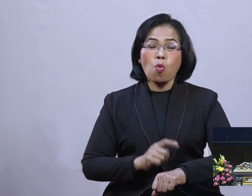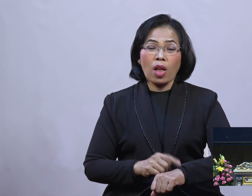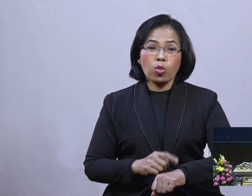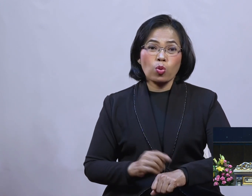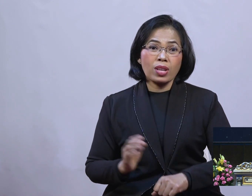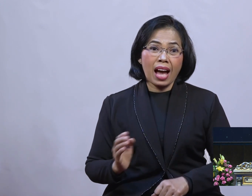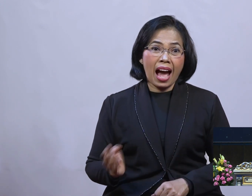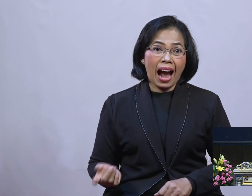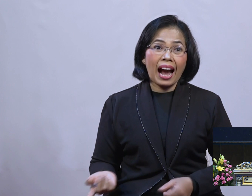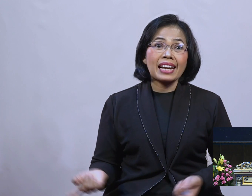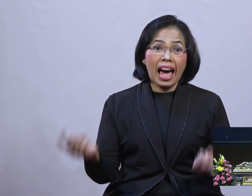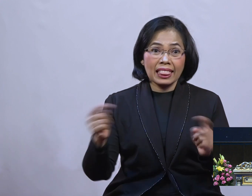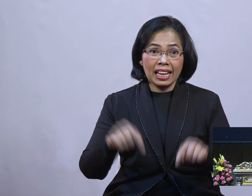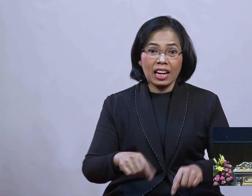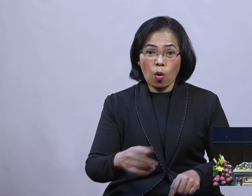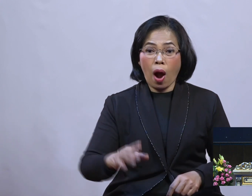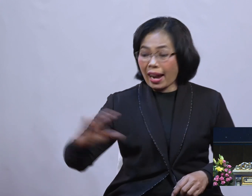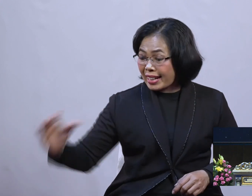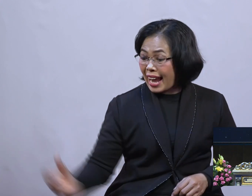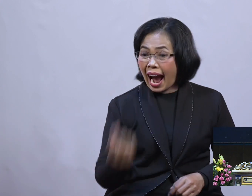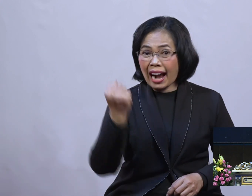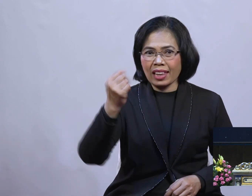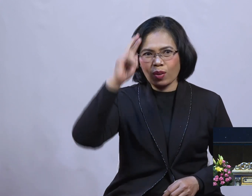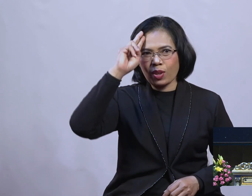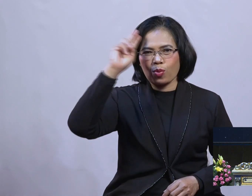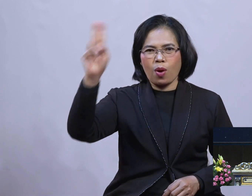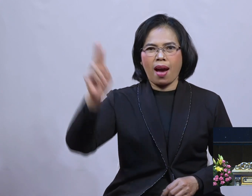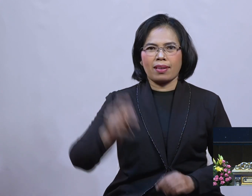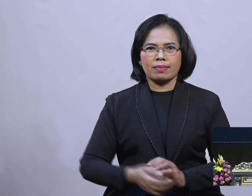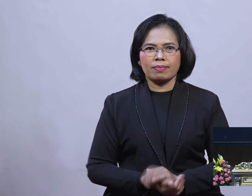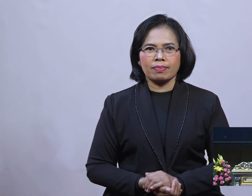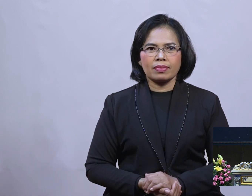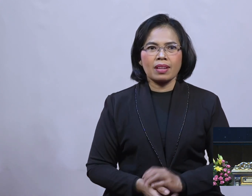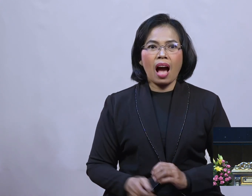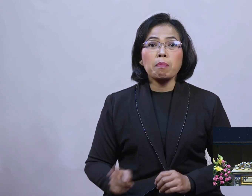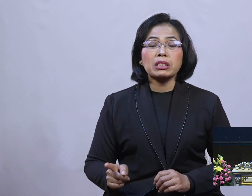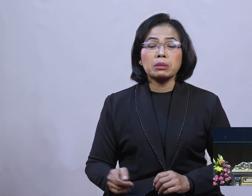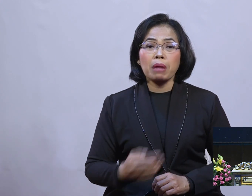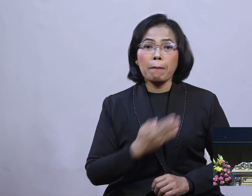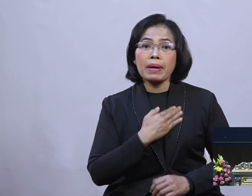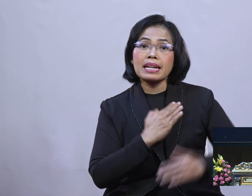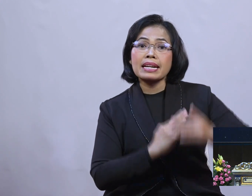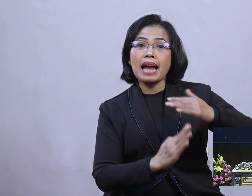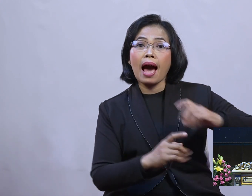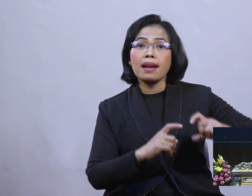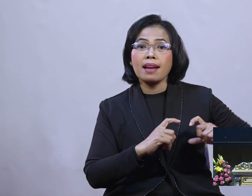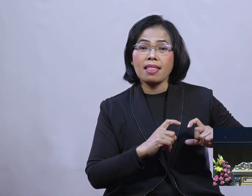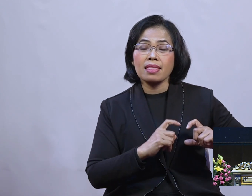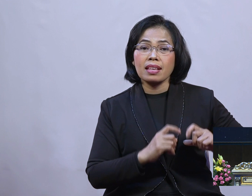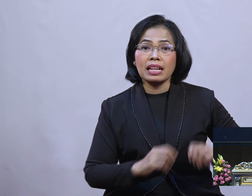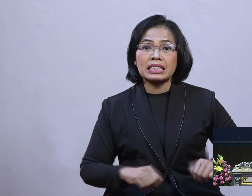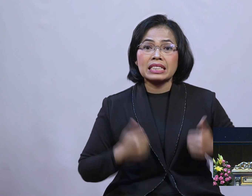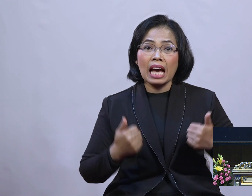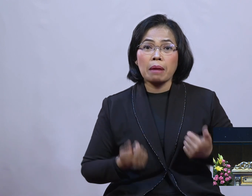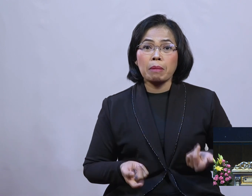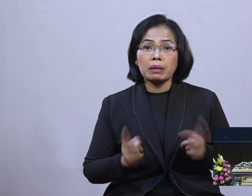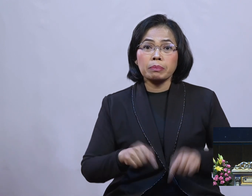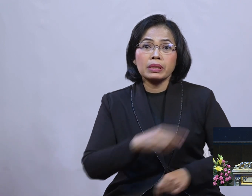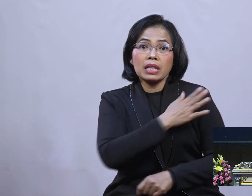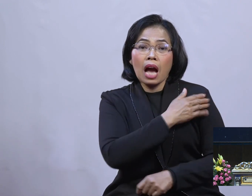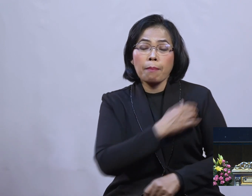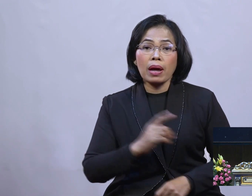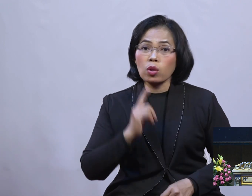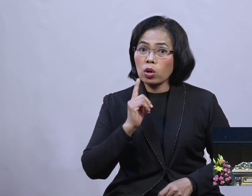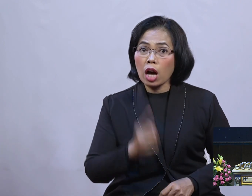akan ditinggikan dan diangkat oleh Tuhan hai kenapa kerendahan hati kesiapan menjadi hamba Allah